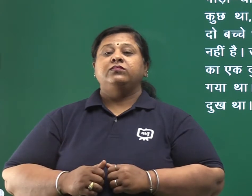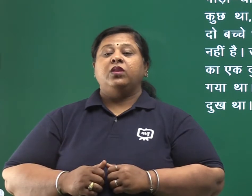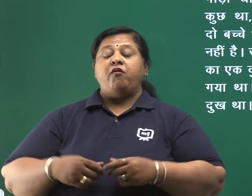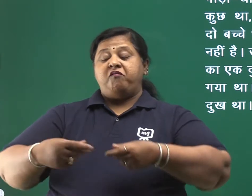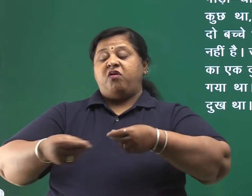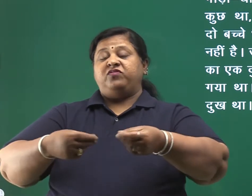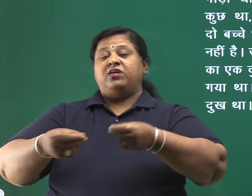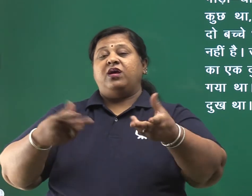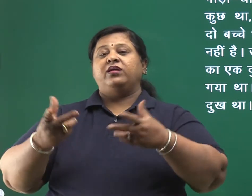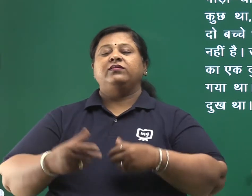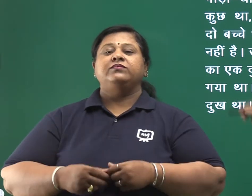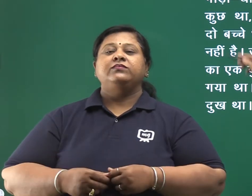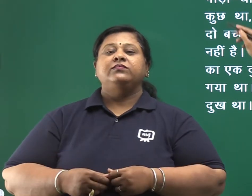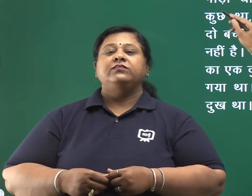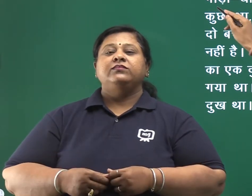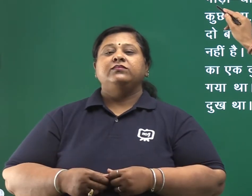व्यवसाय,